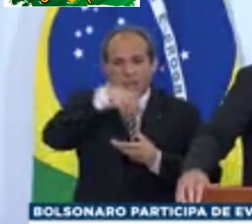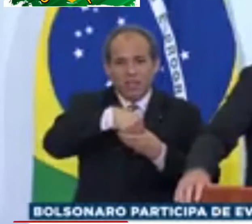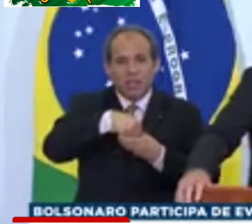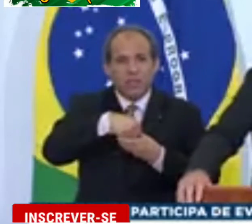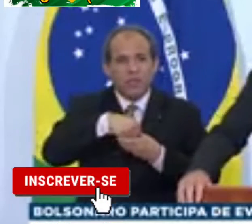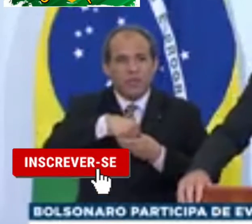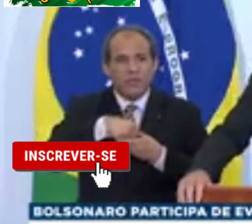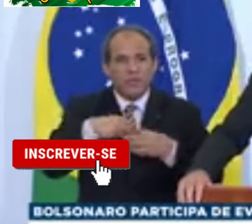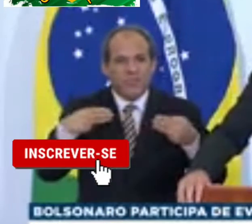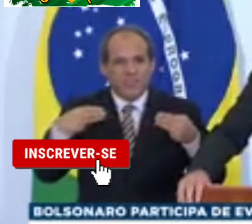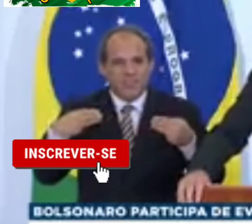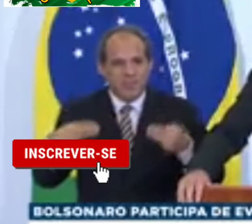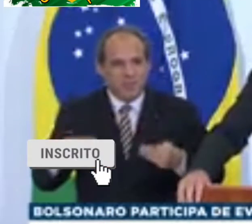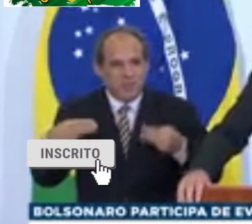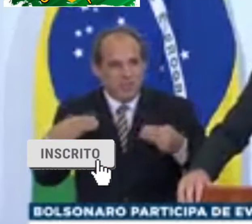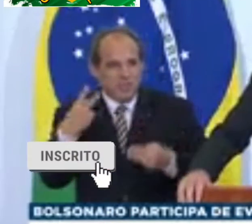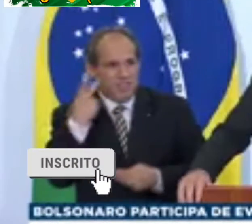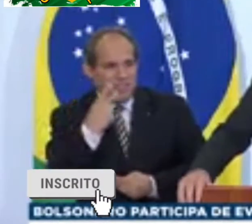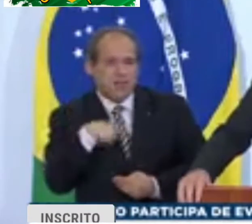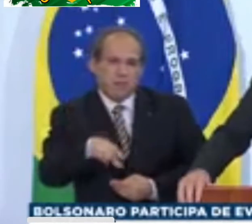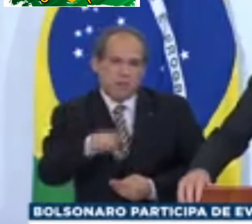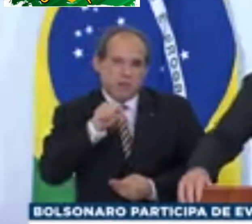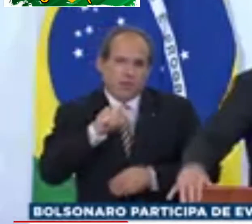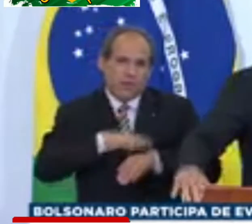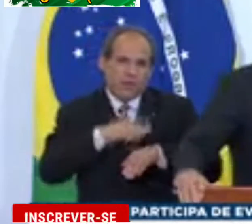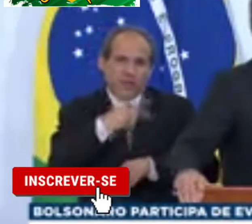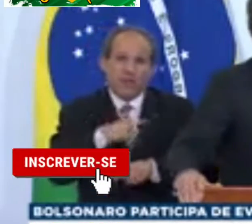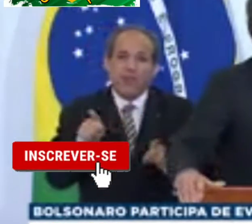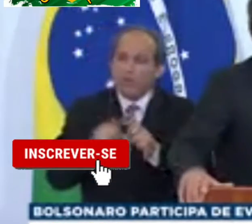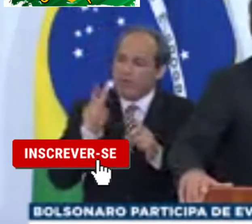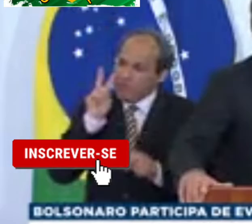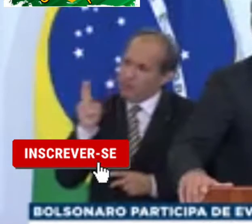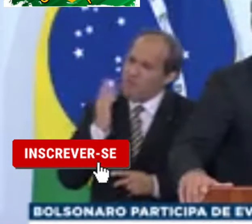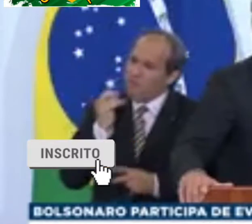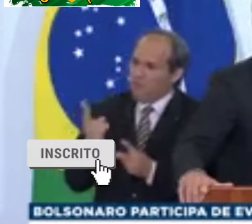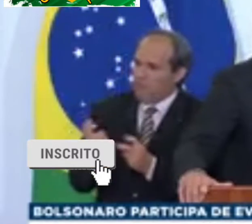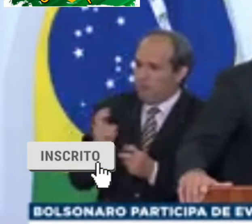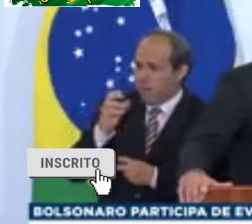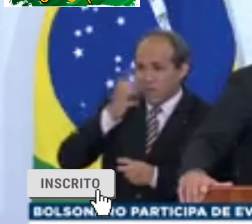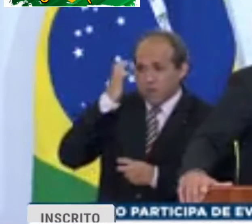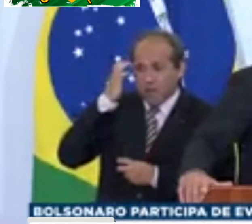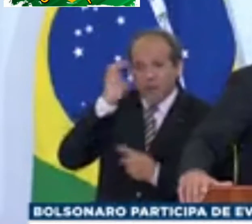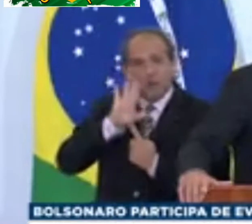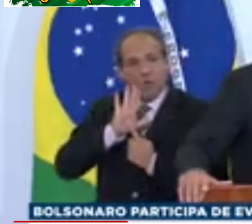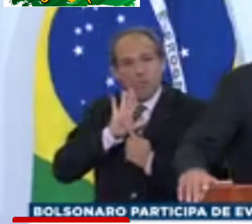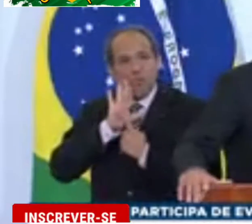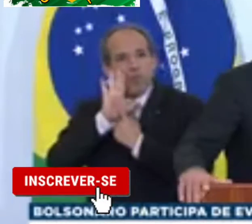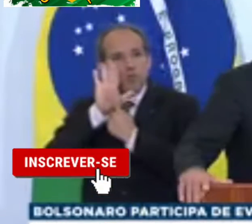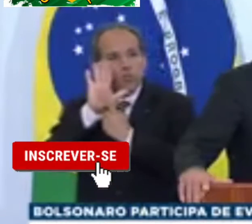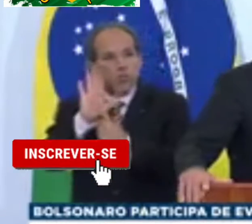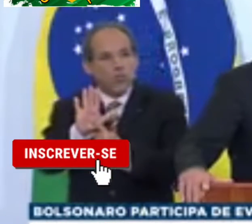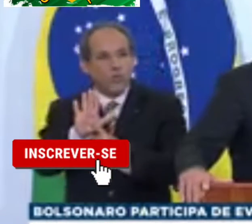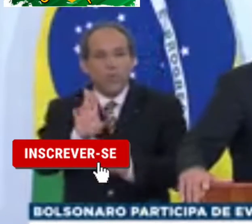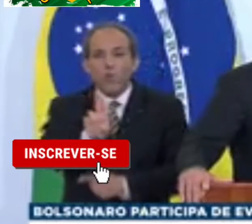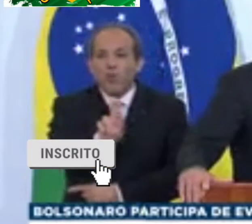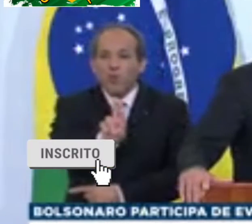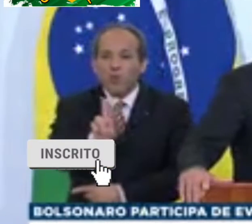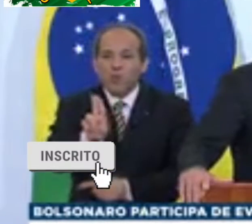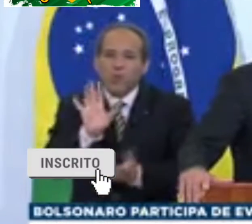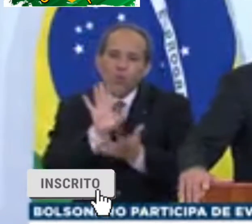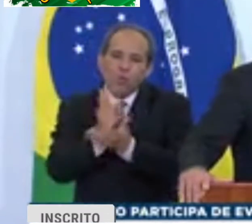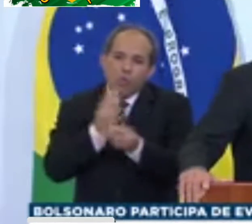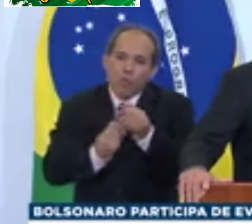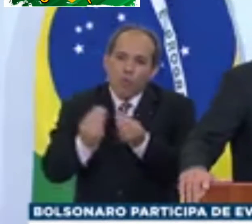no Ministério. Aprendendo com o Pedro Guimarães, mostrando aí aos homens do